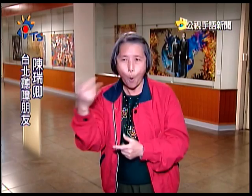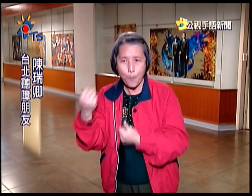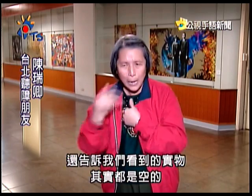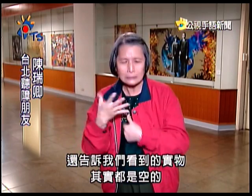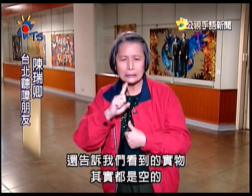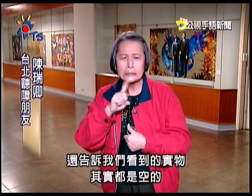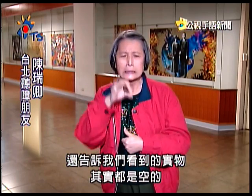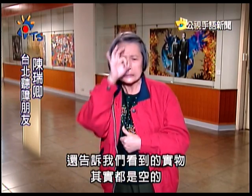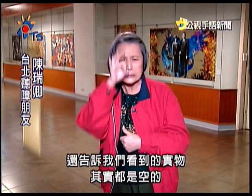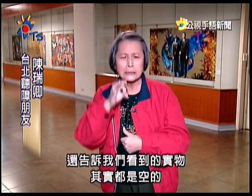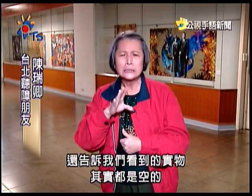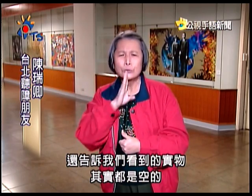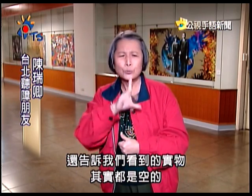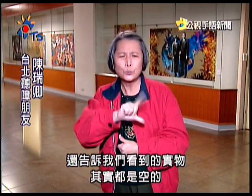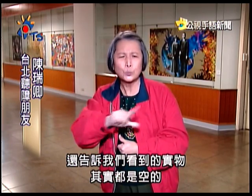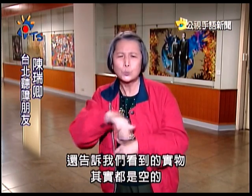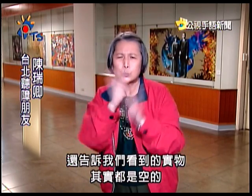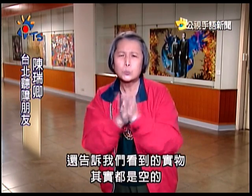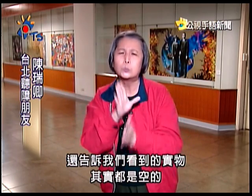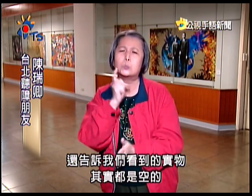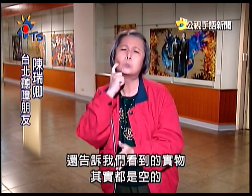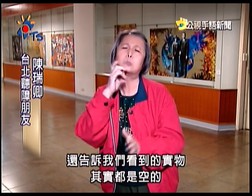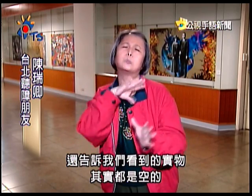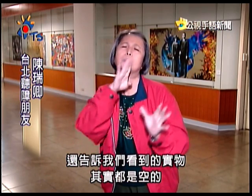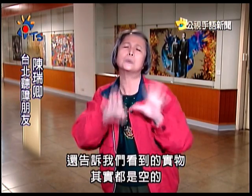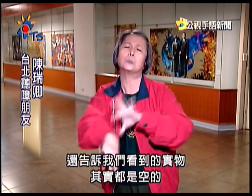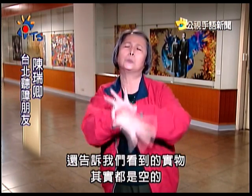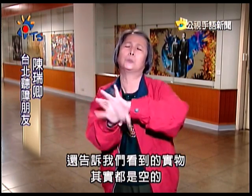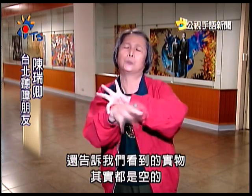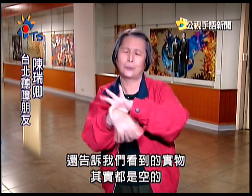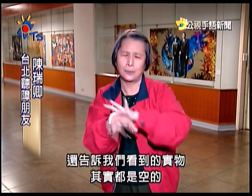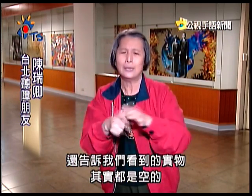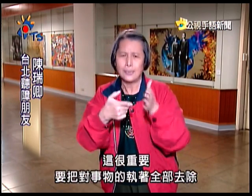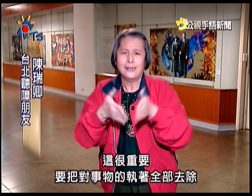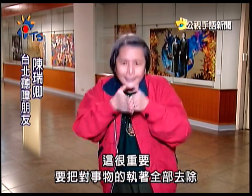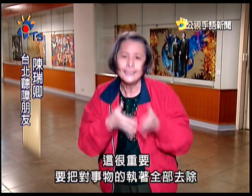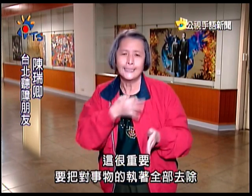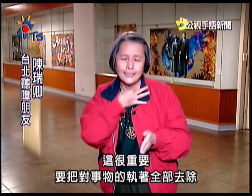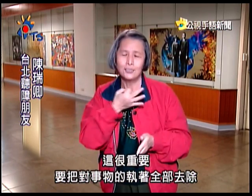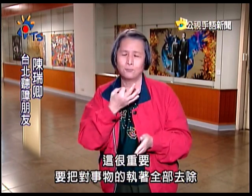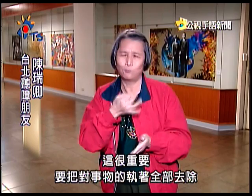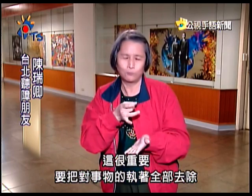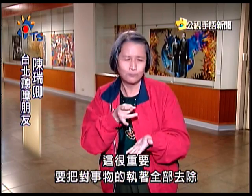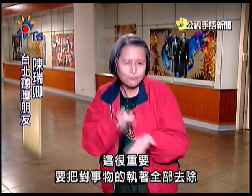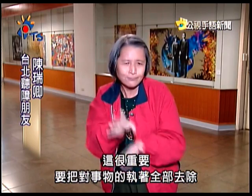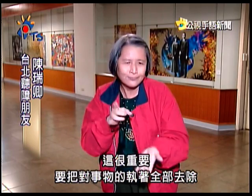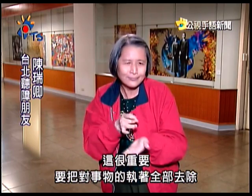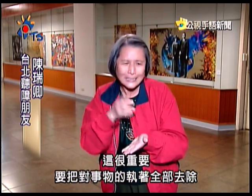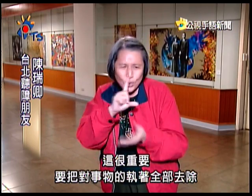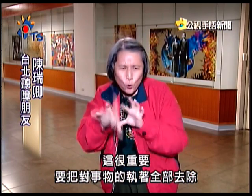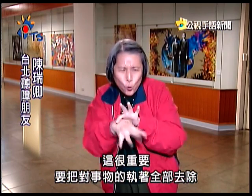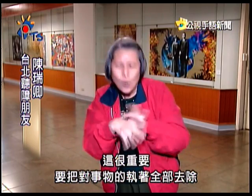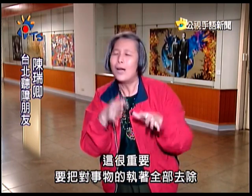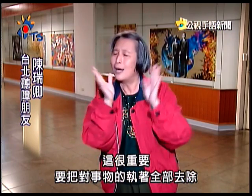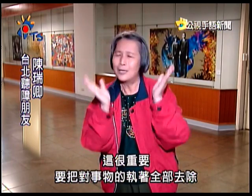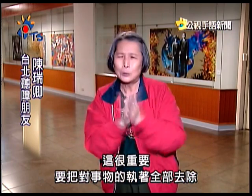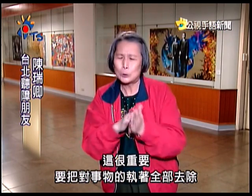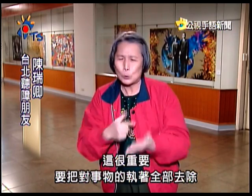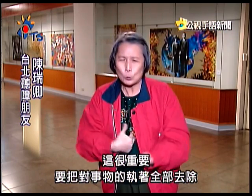诉我们看到的食物其实都是空的，这很重要。要把对的事物的执着全